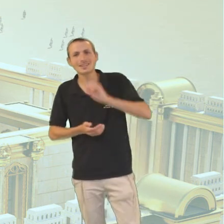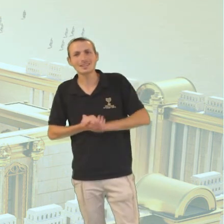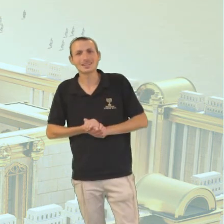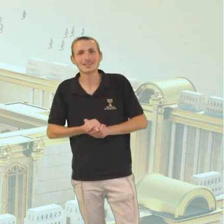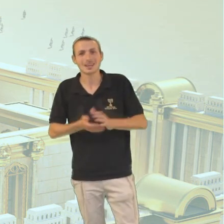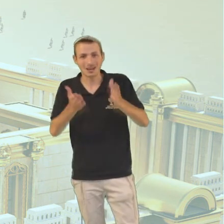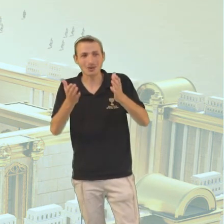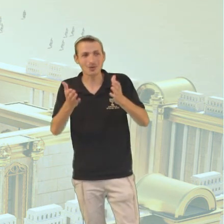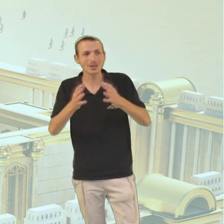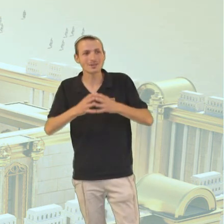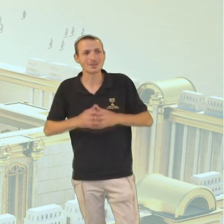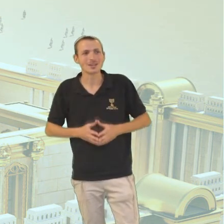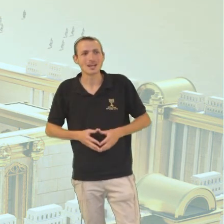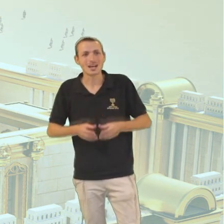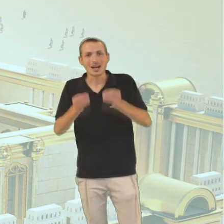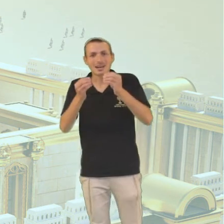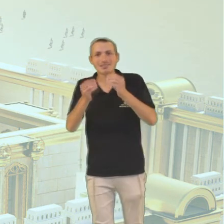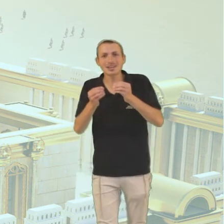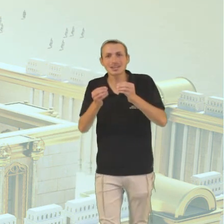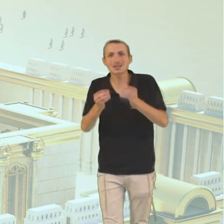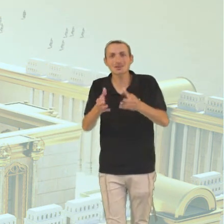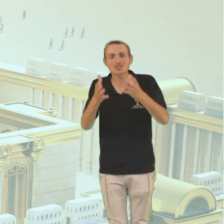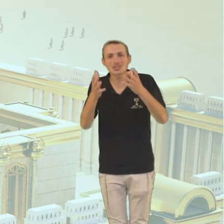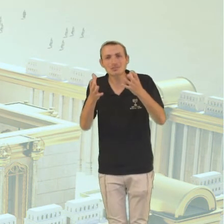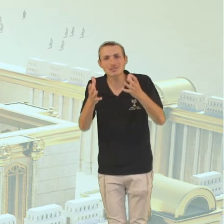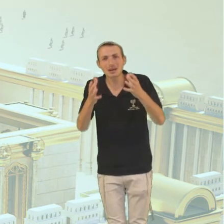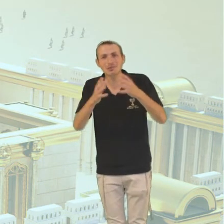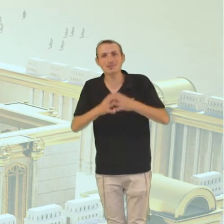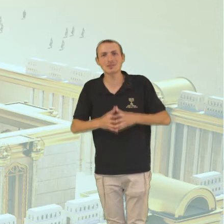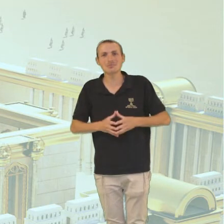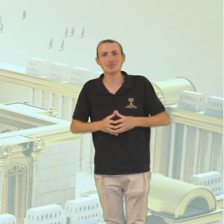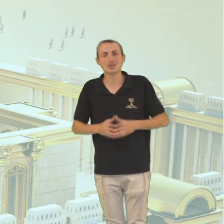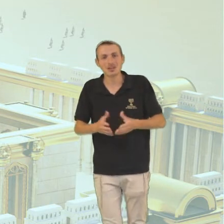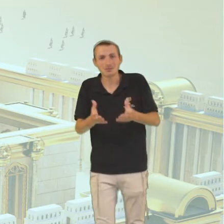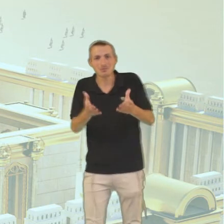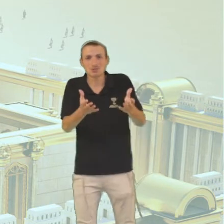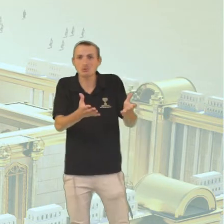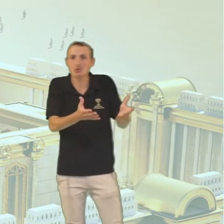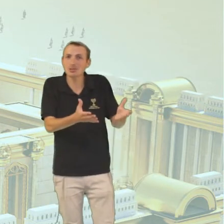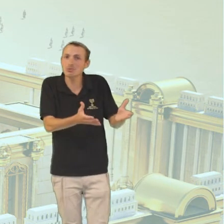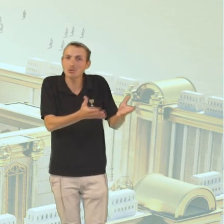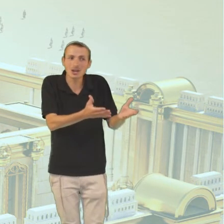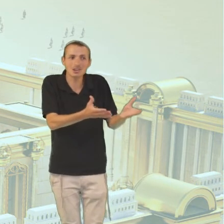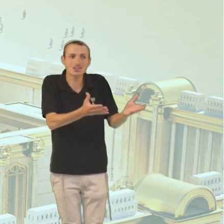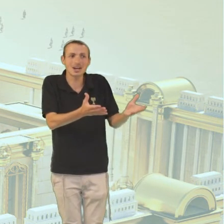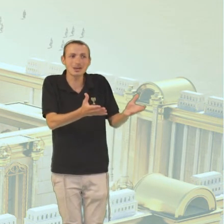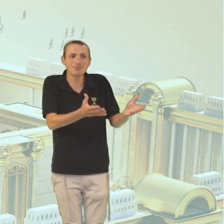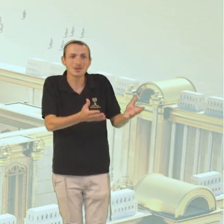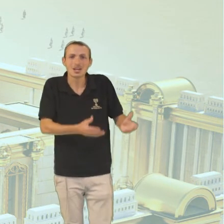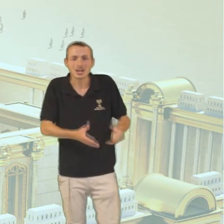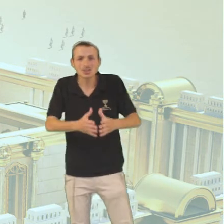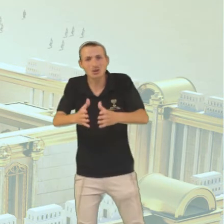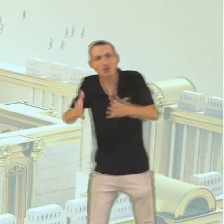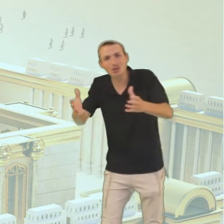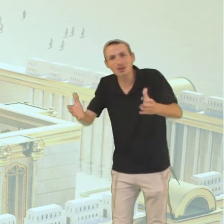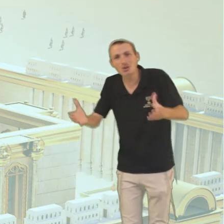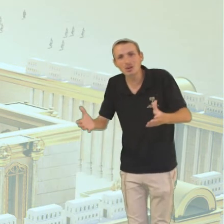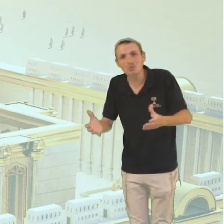קטין, הכהן, עשה לכיור 12 ברזים, שמכל היו לו רק שניים, כדי שכל הכהנים